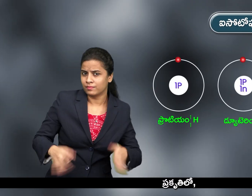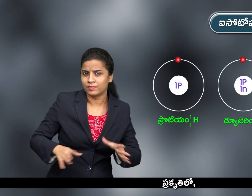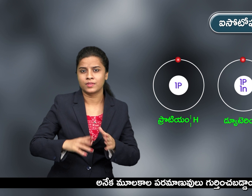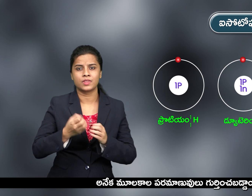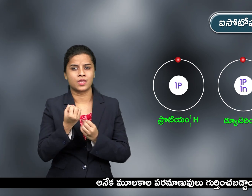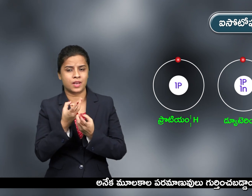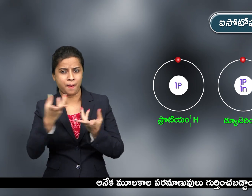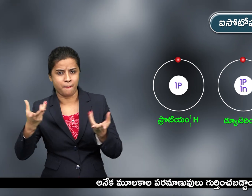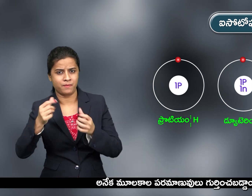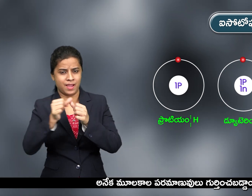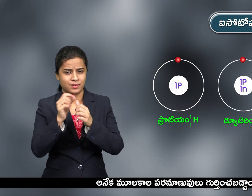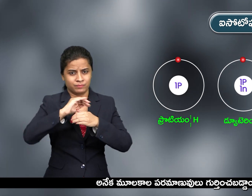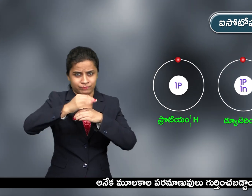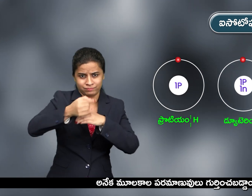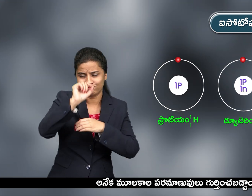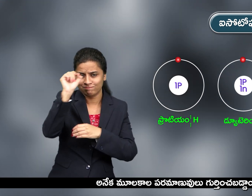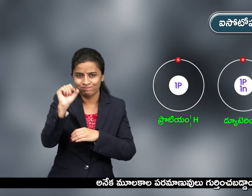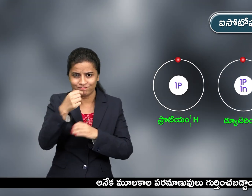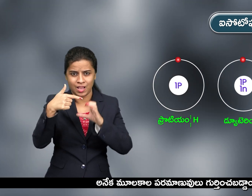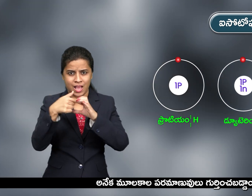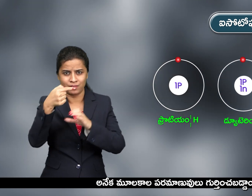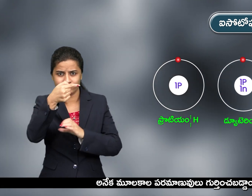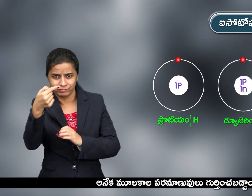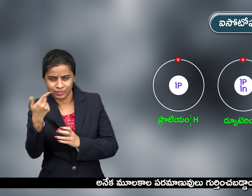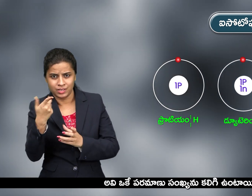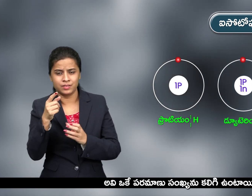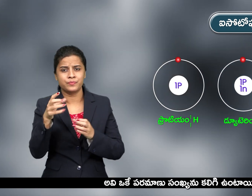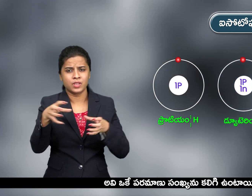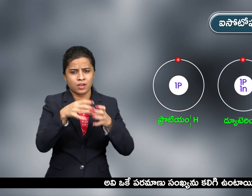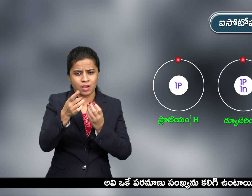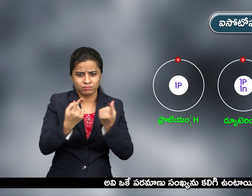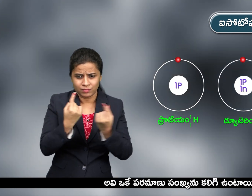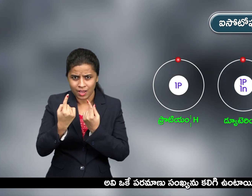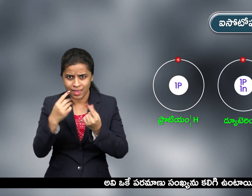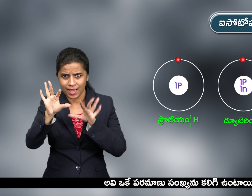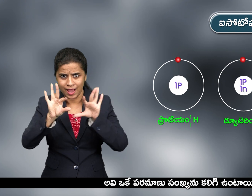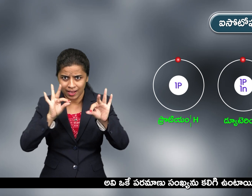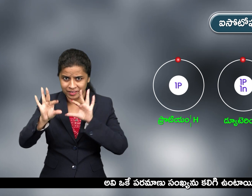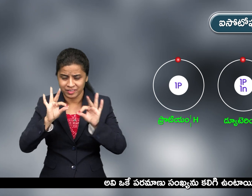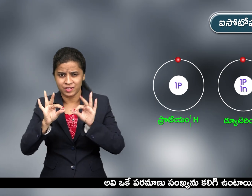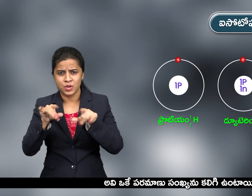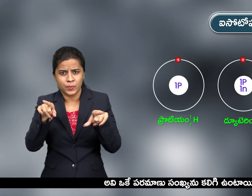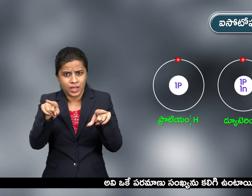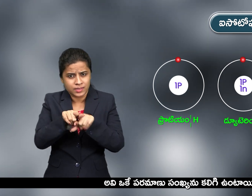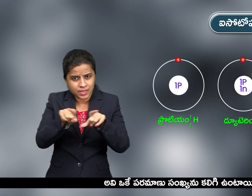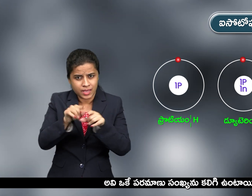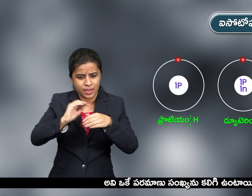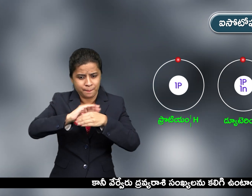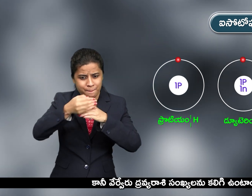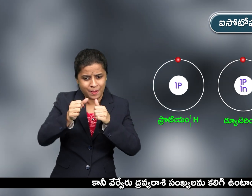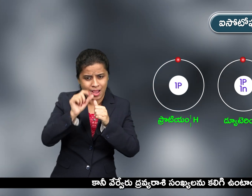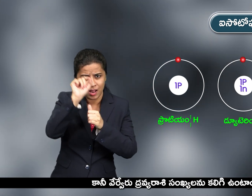ప్రకృతిలో అనేక మూలకాల పరమాణువులు గుర్తించబడ్డాయి. అవి ఒకే పరమాణు సంఖ్యను కలిగి